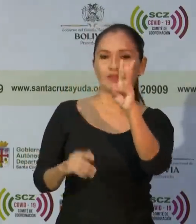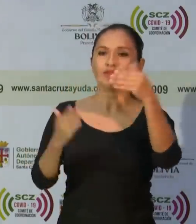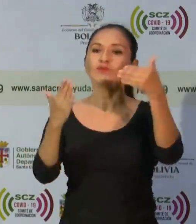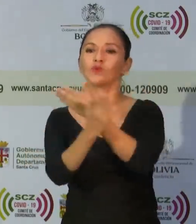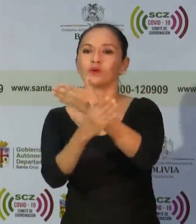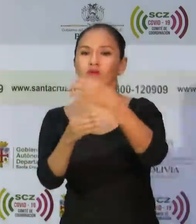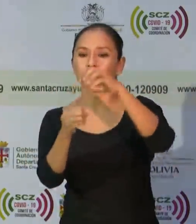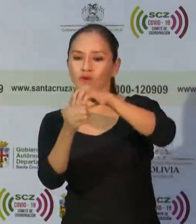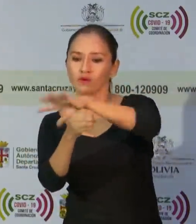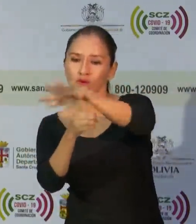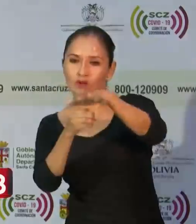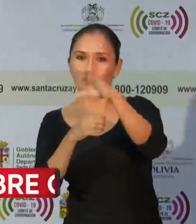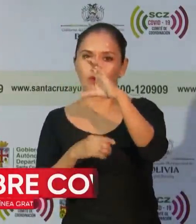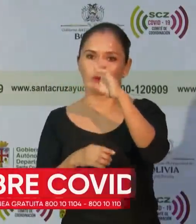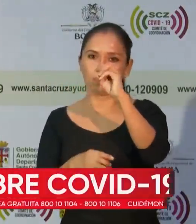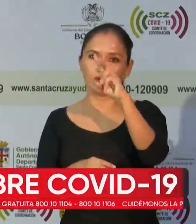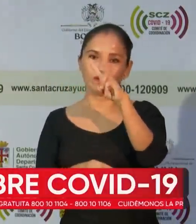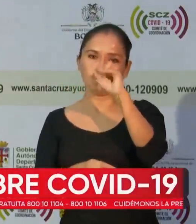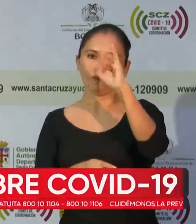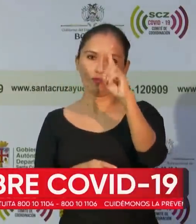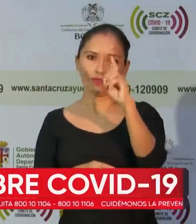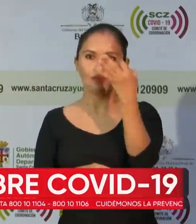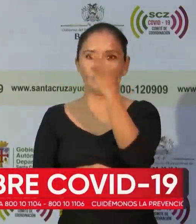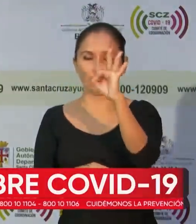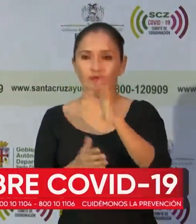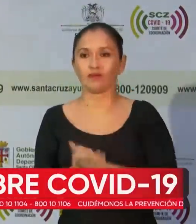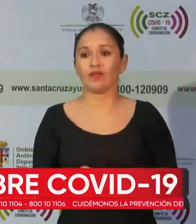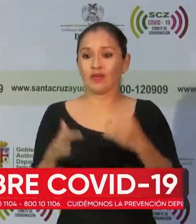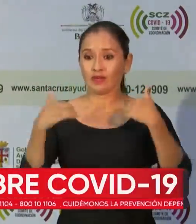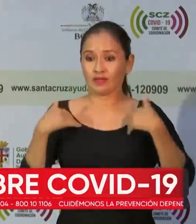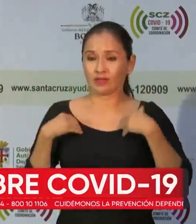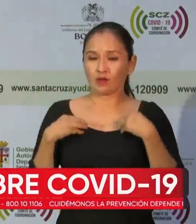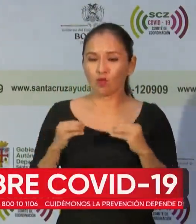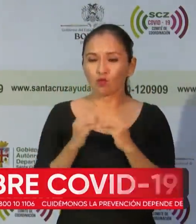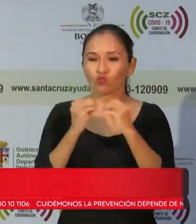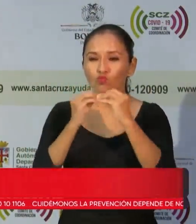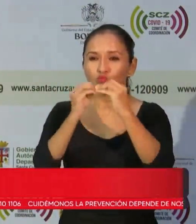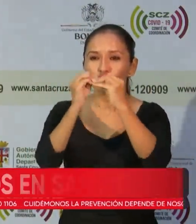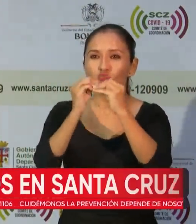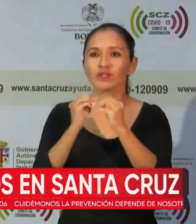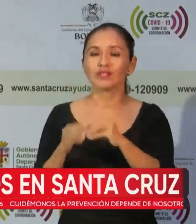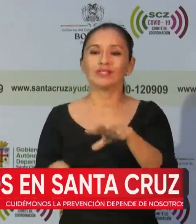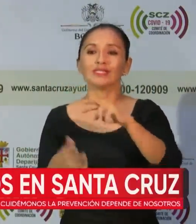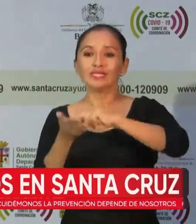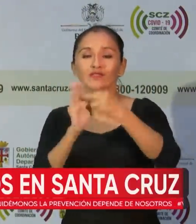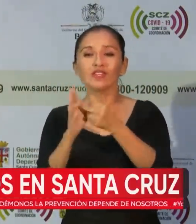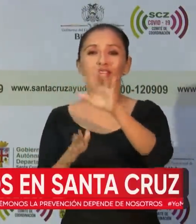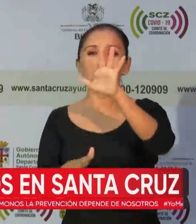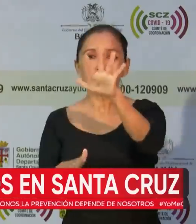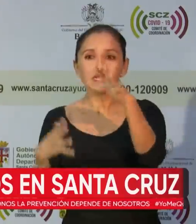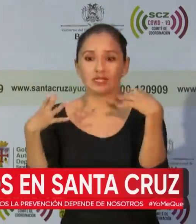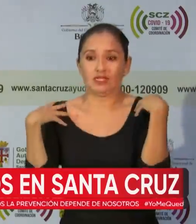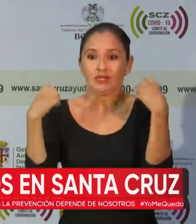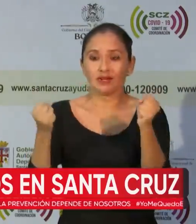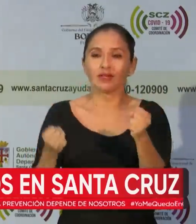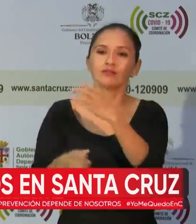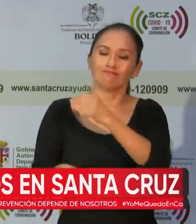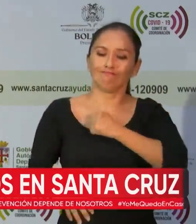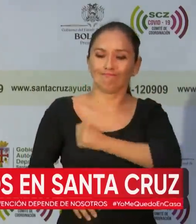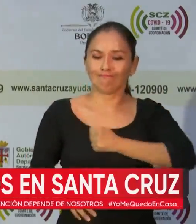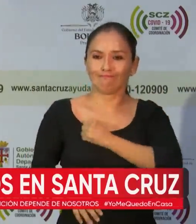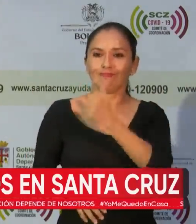casos de COVID-19. De ellos tenemos un total, además de 5 recuperados, y lamentar el fallecimiento